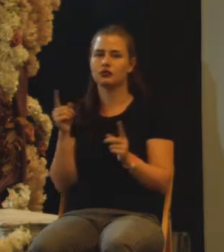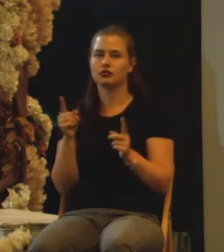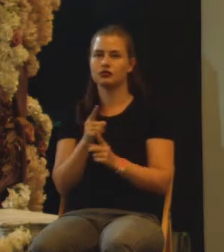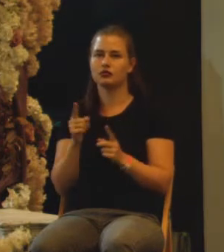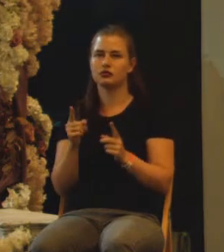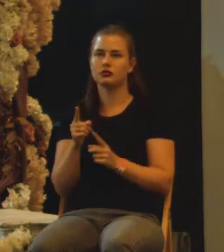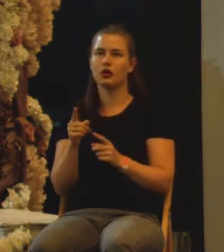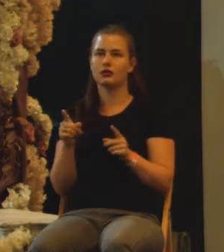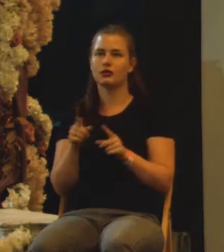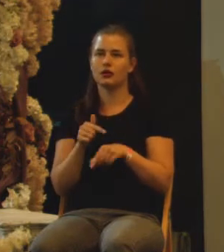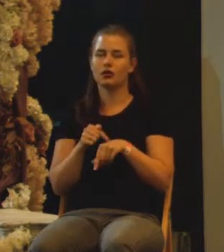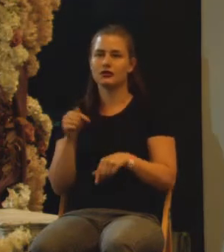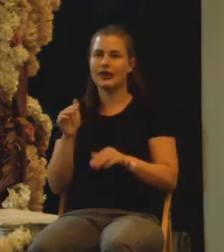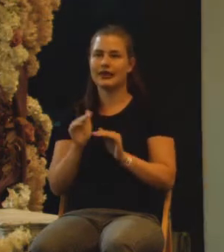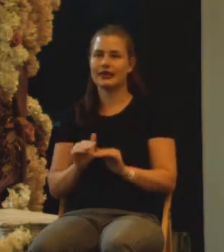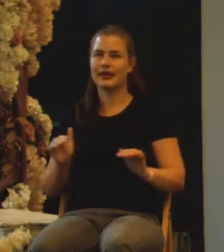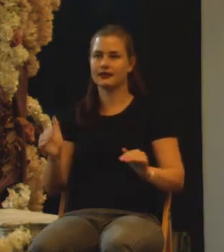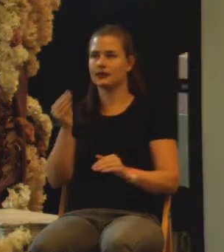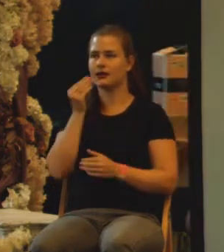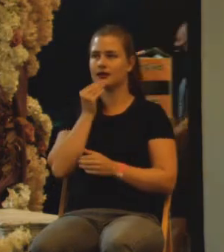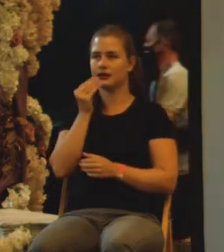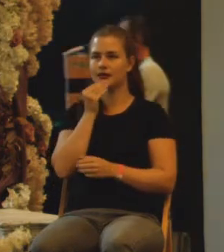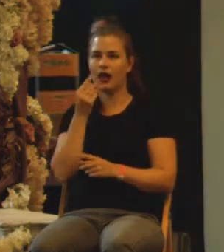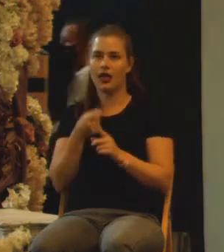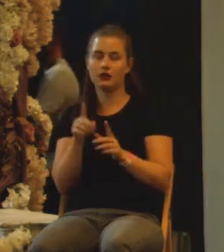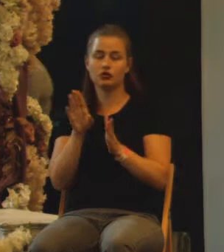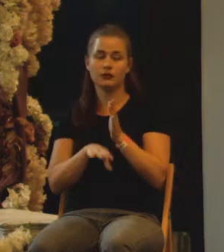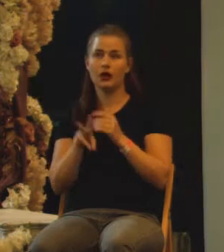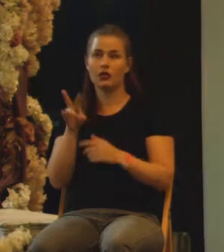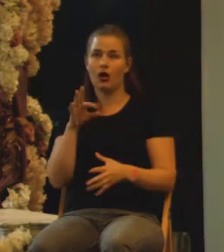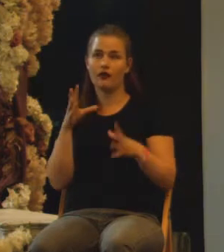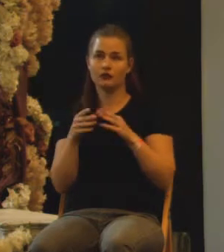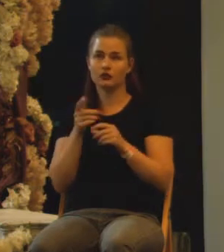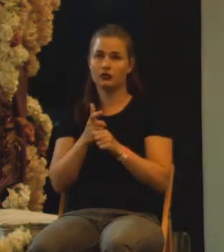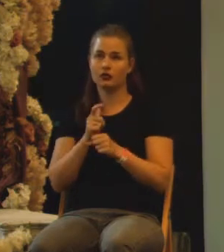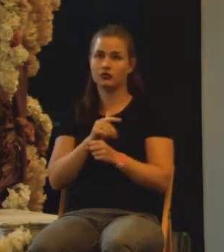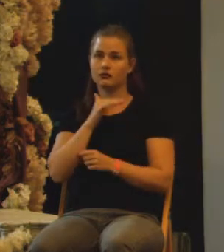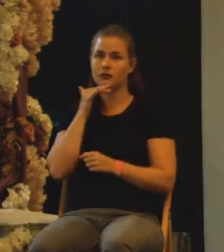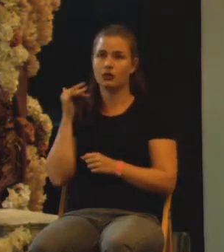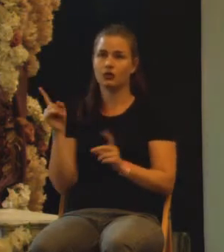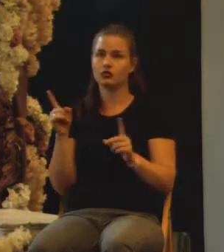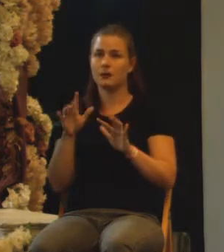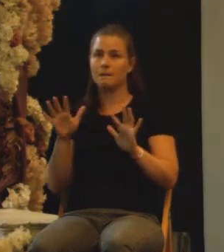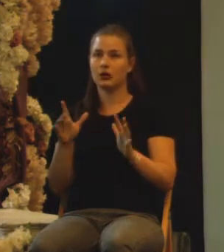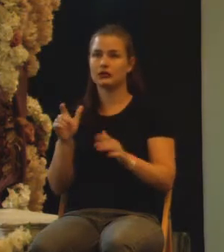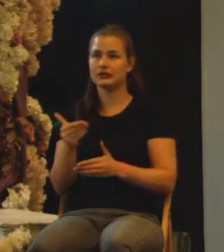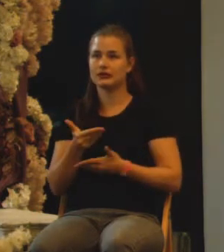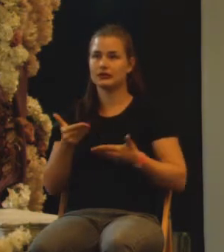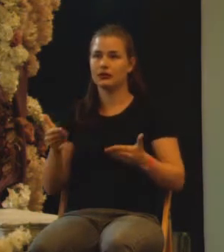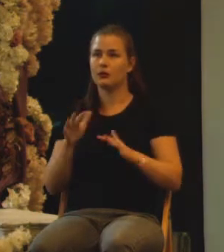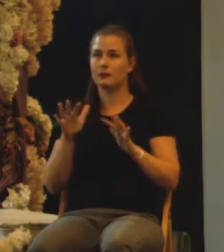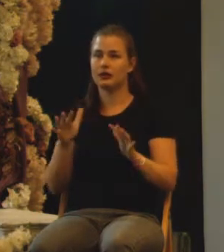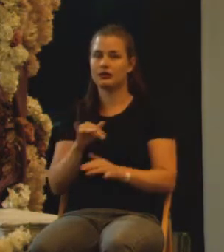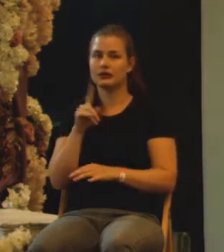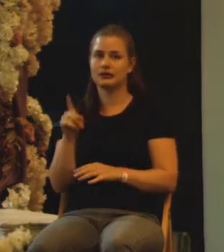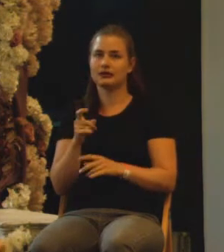идет, казалось бы, да, детская еда, ну, какая-то ерунда. Но, в принципе, очень многое, что происходит с нами, происходит именно